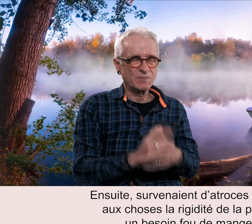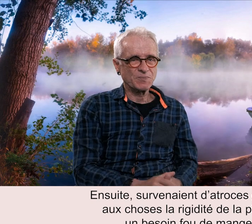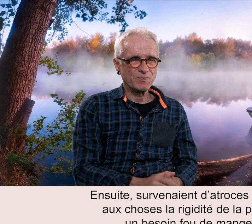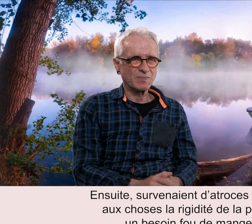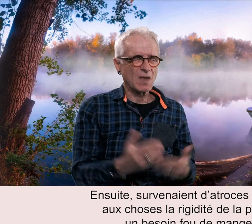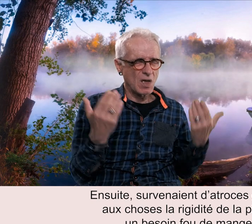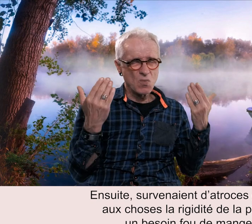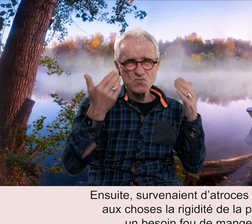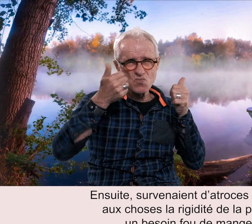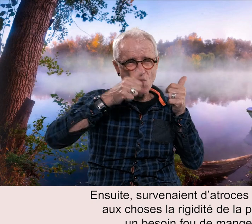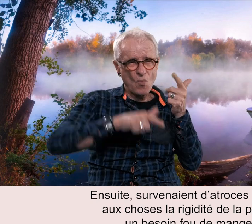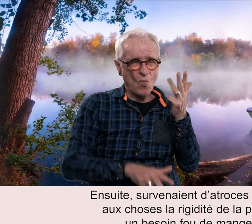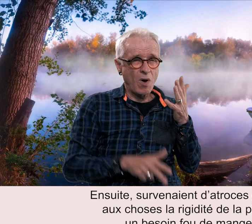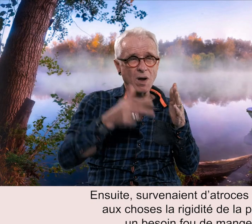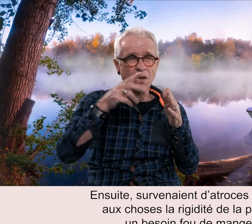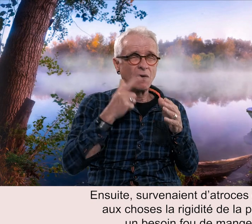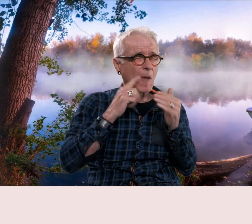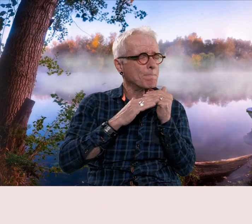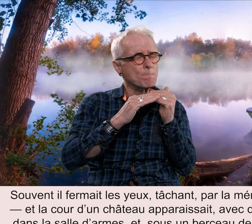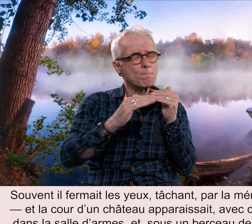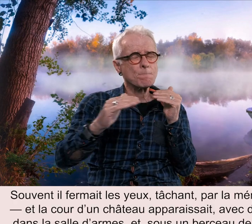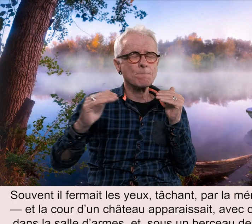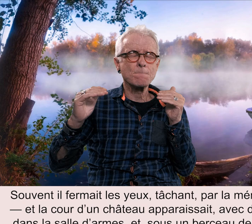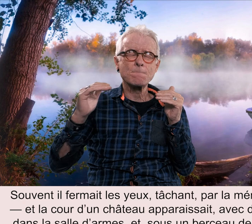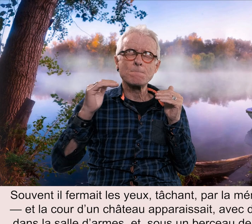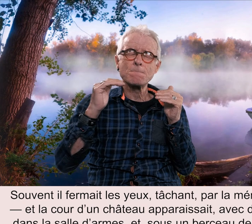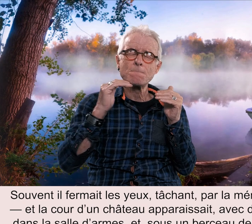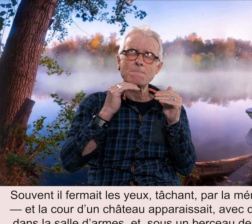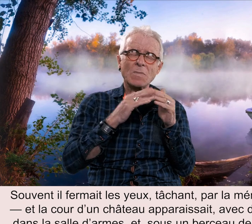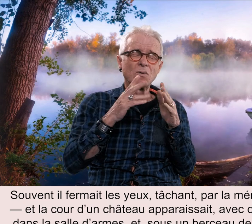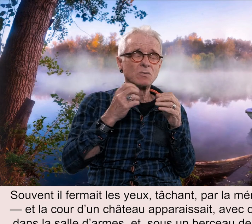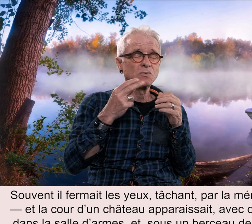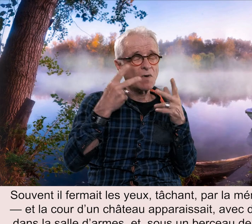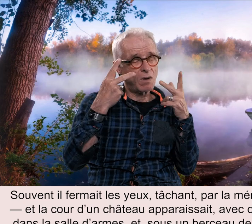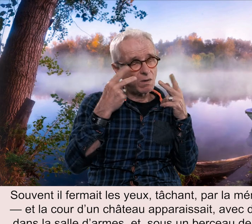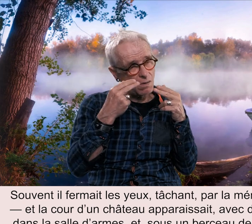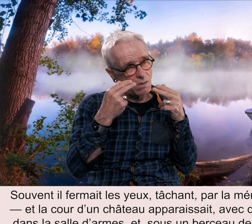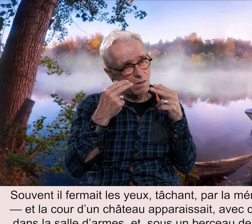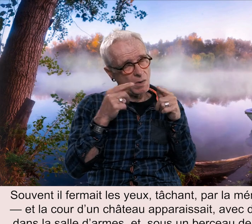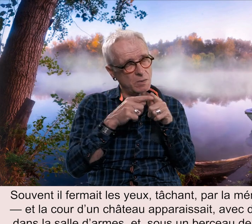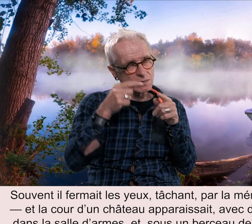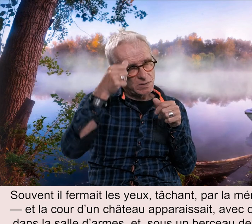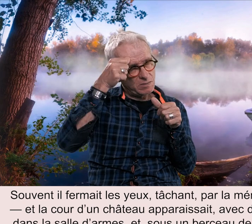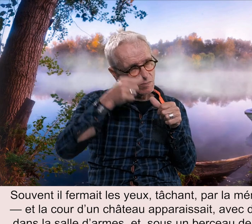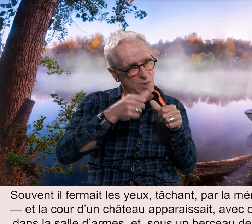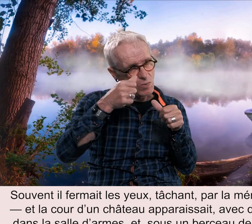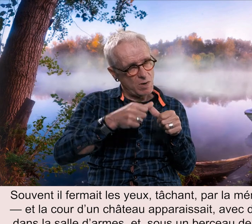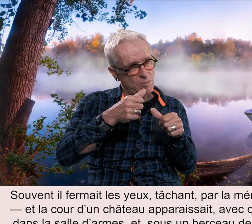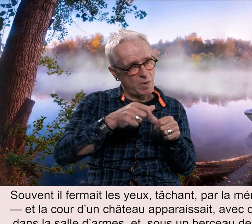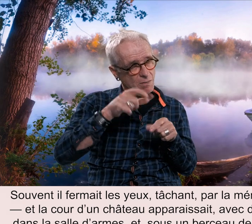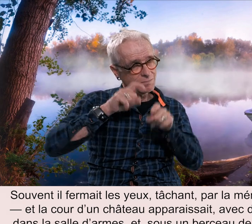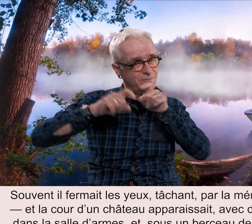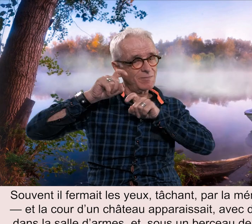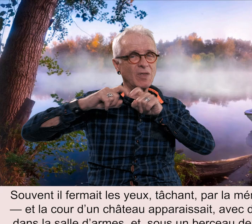Des mois s'écoulaient sans que Julien ne vit personne. Souvent, il fermait les yeux, tâchant par la mémoire de revenir dans sa